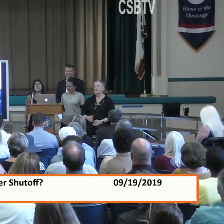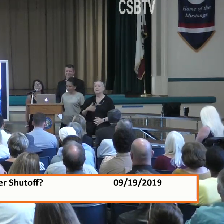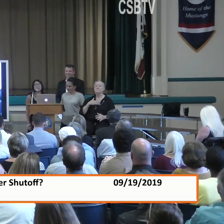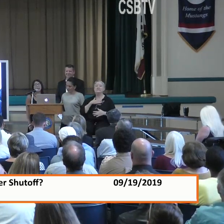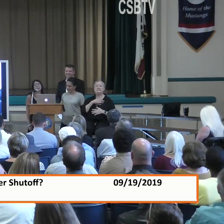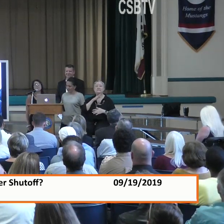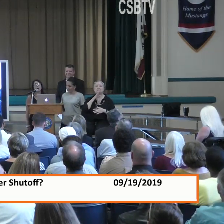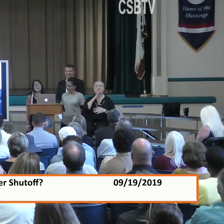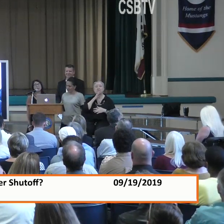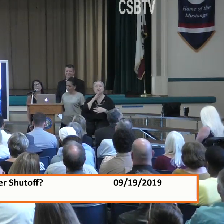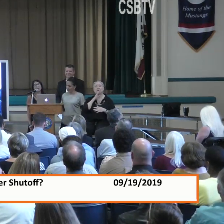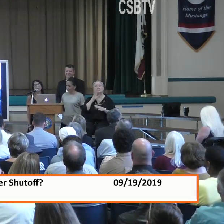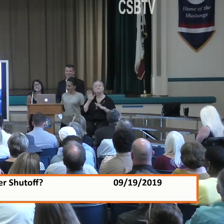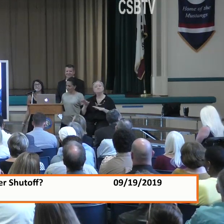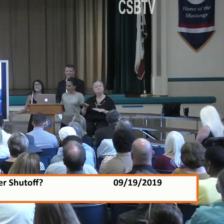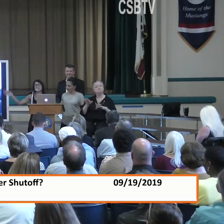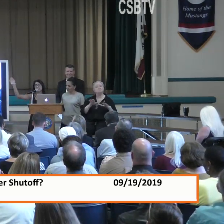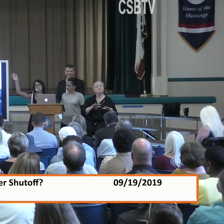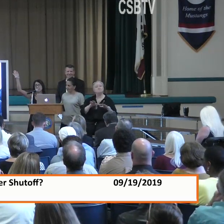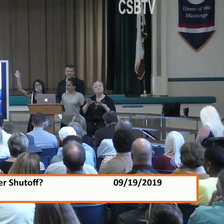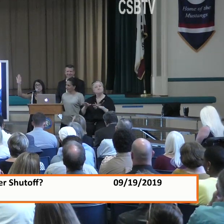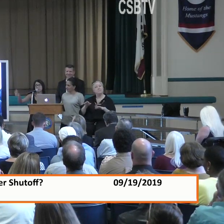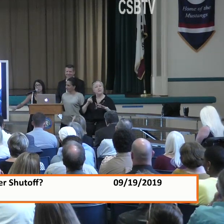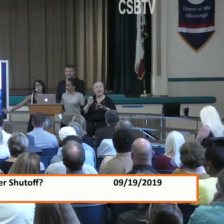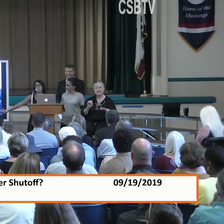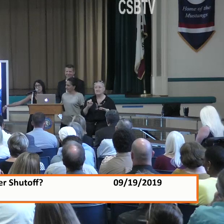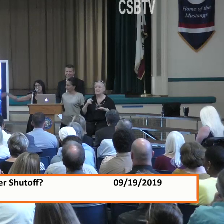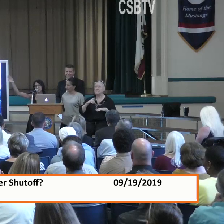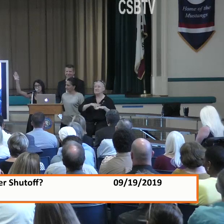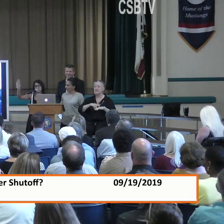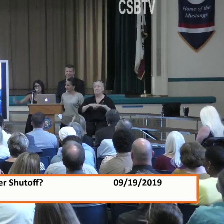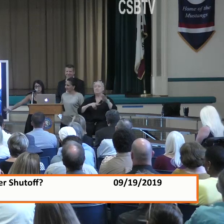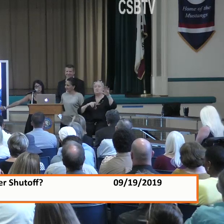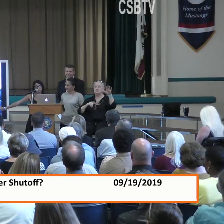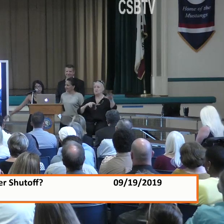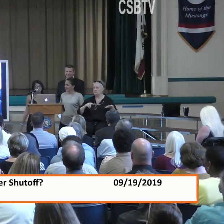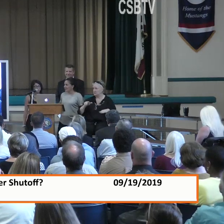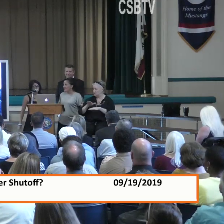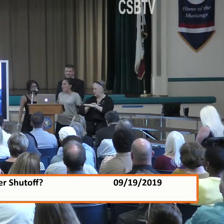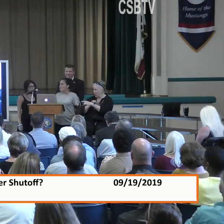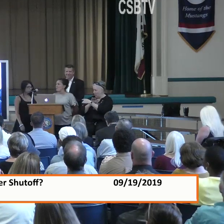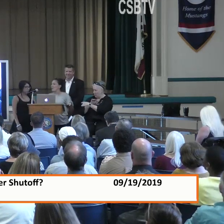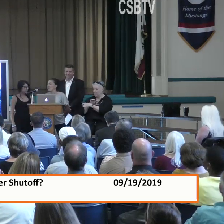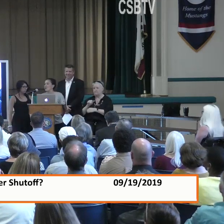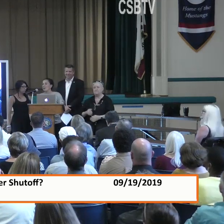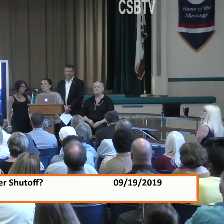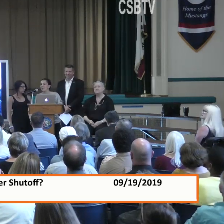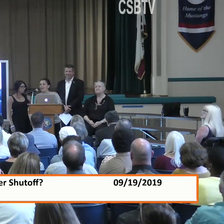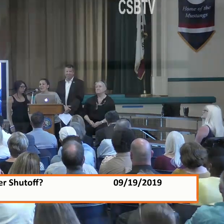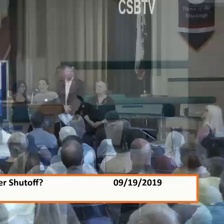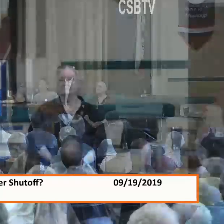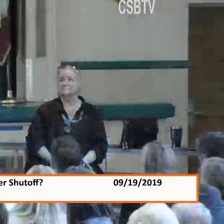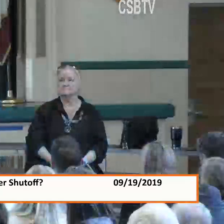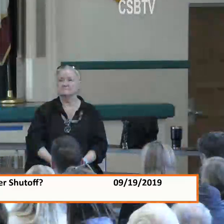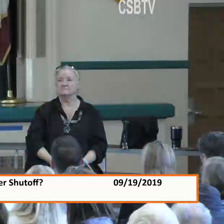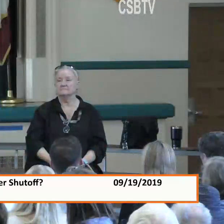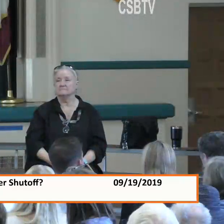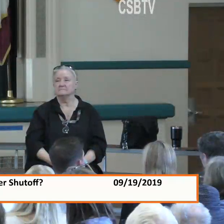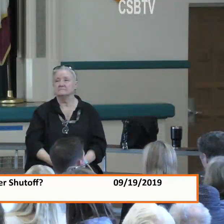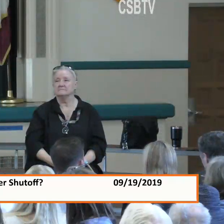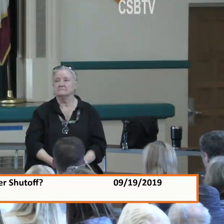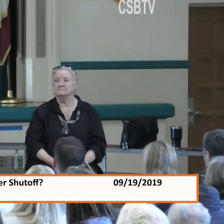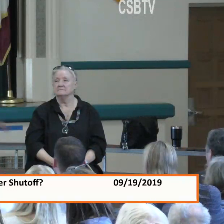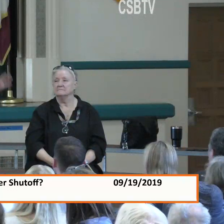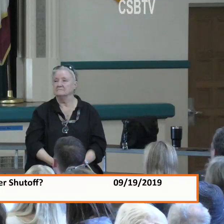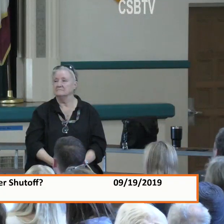Please speak at a moderate pace. This is the sign to slow down. Por favor, hablen de manera calmada. Si